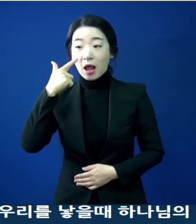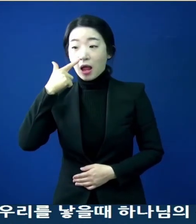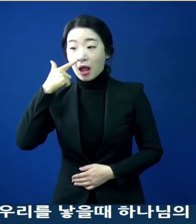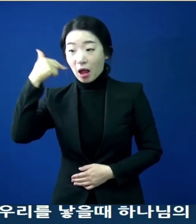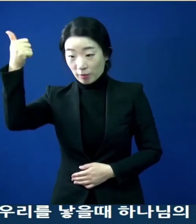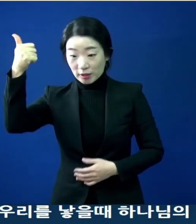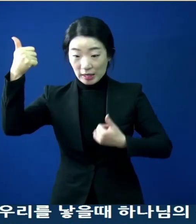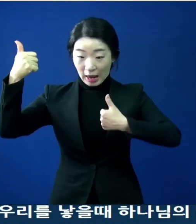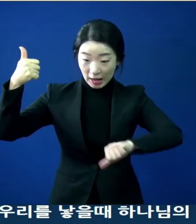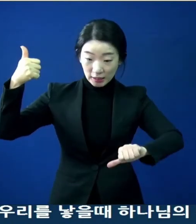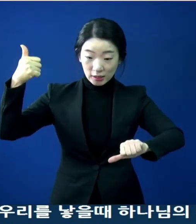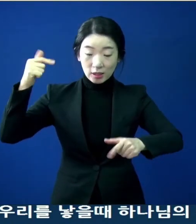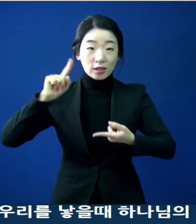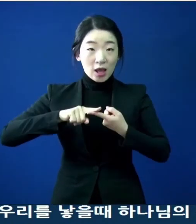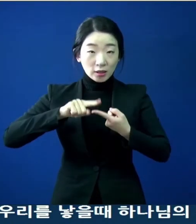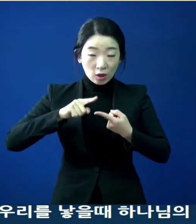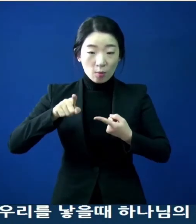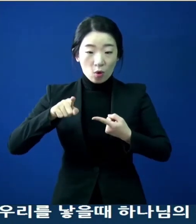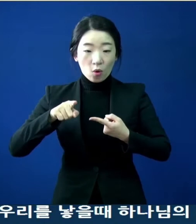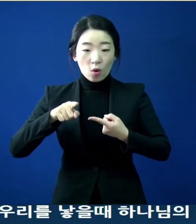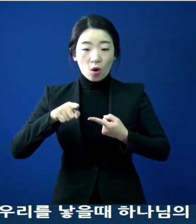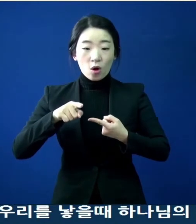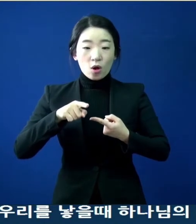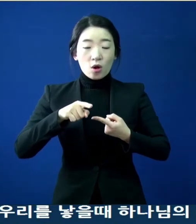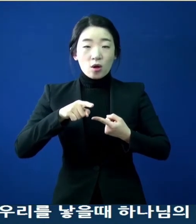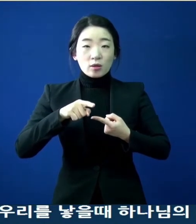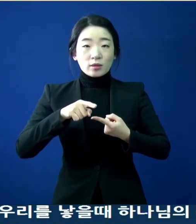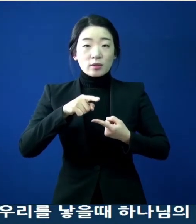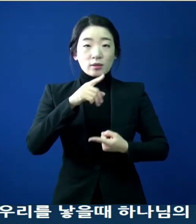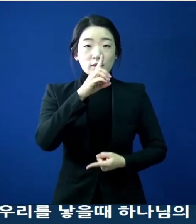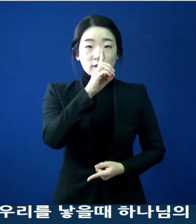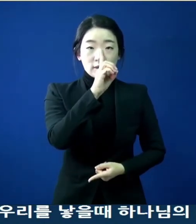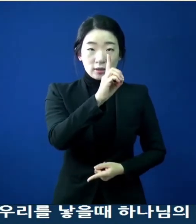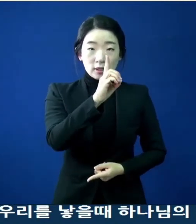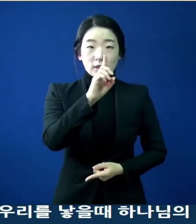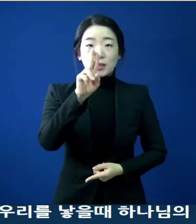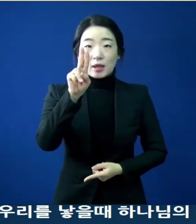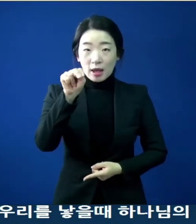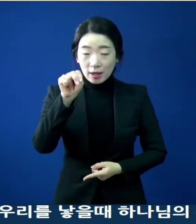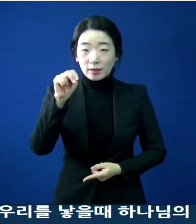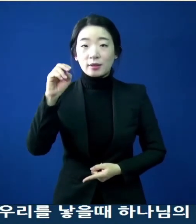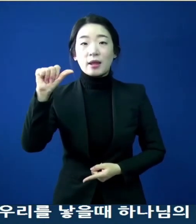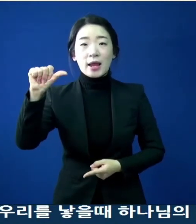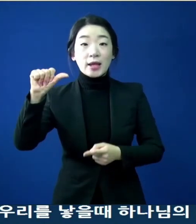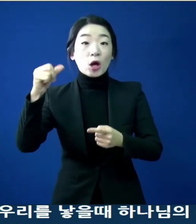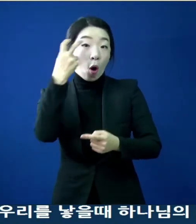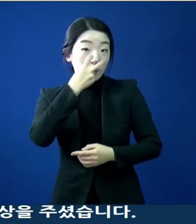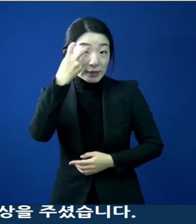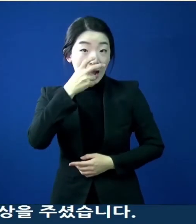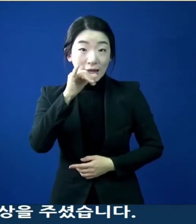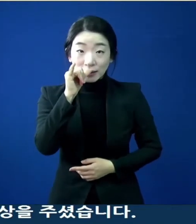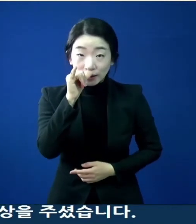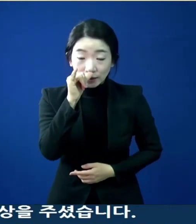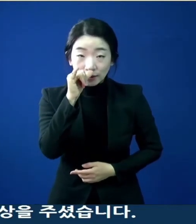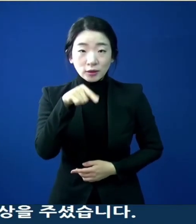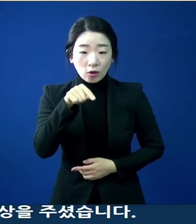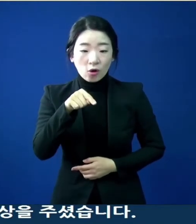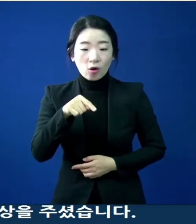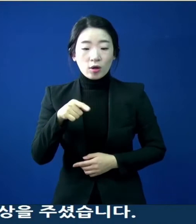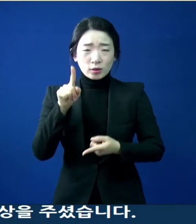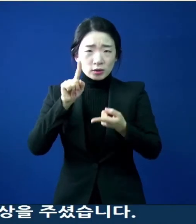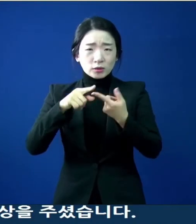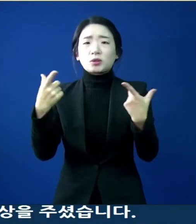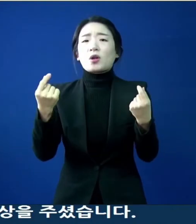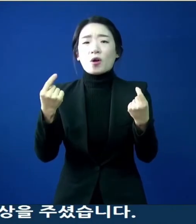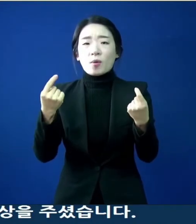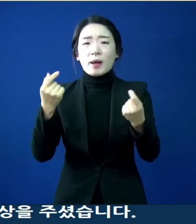하면 99점 몇 프로 일치 이렇게 나온다, 이런 뜻입니다. 하나님이 우리를 낳음으로